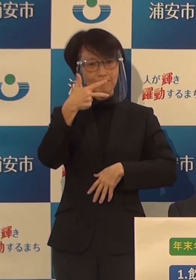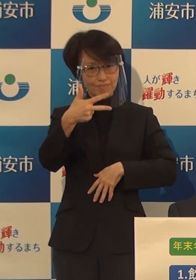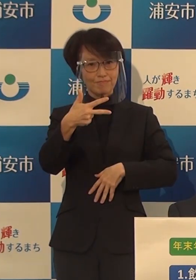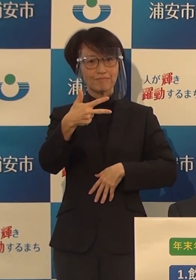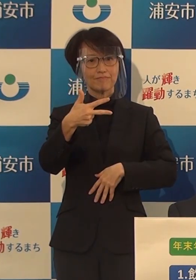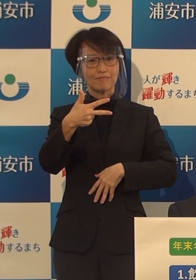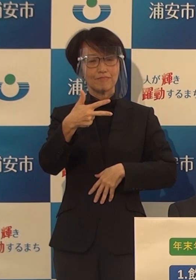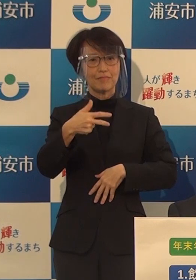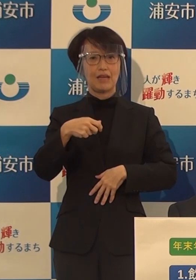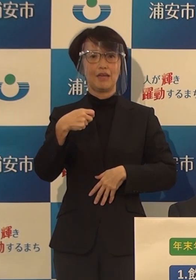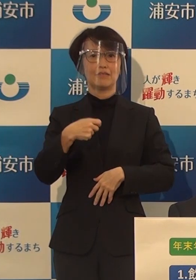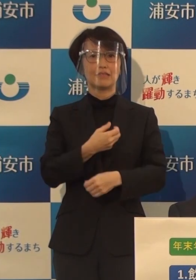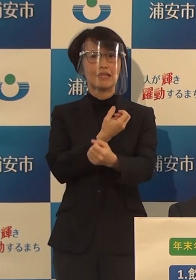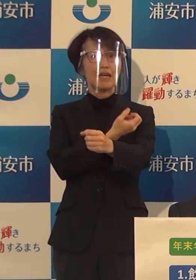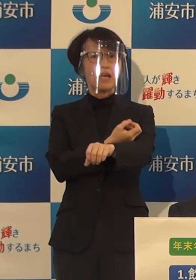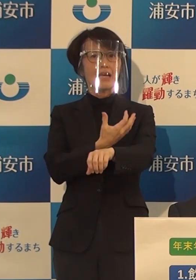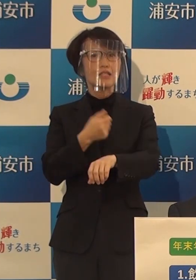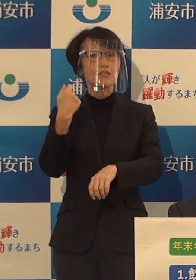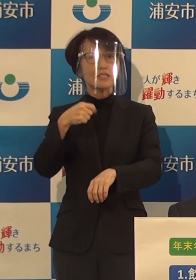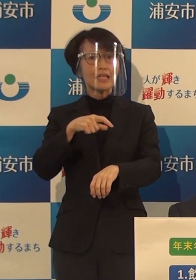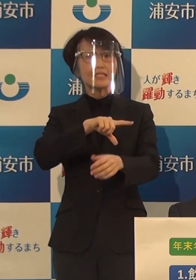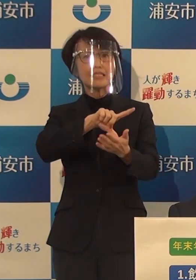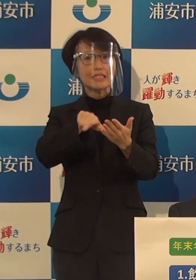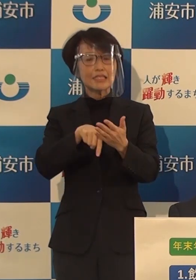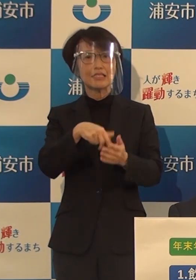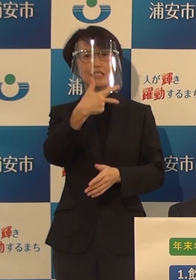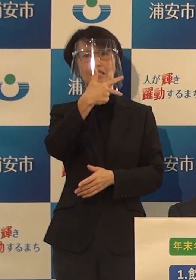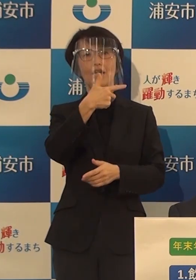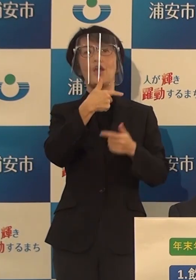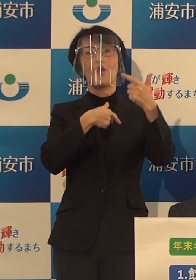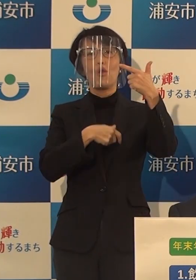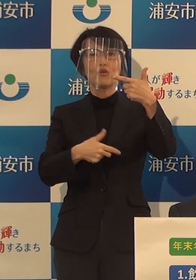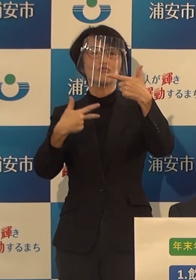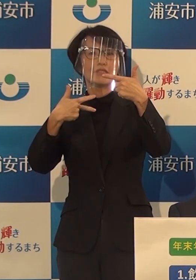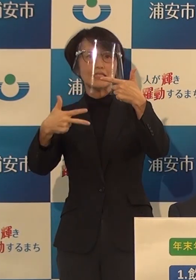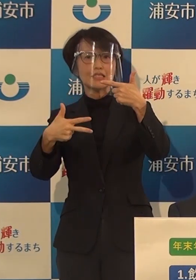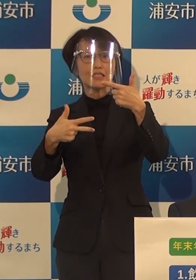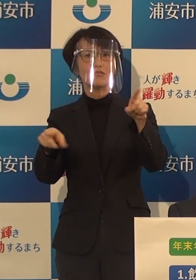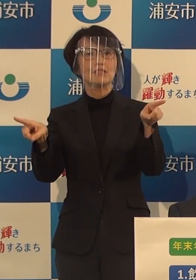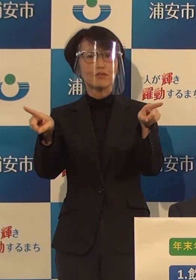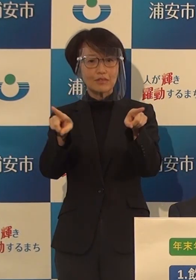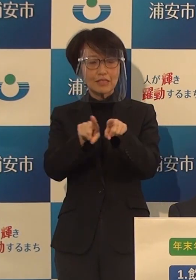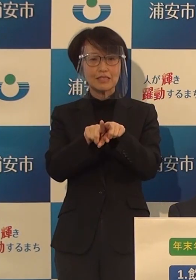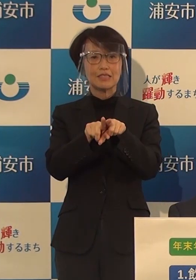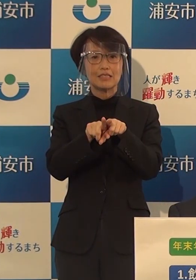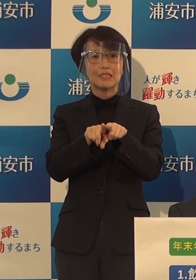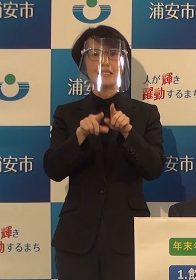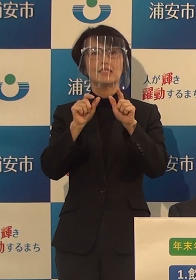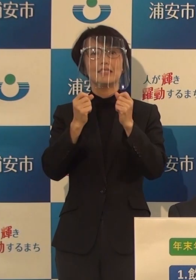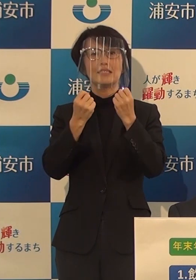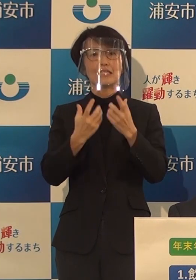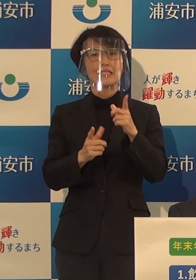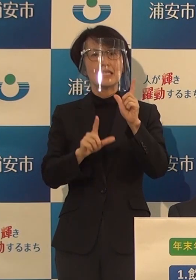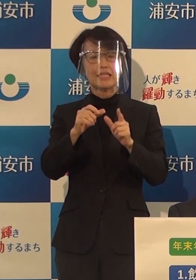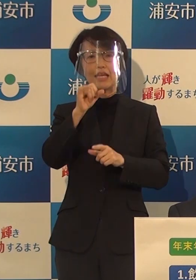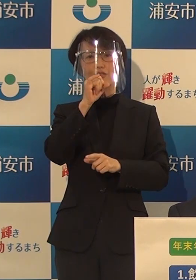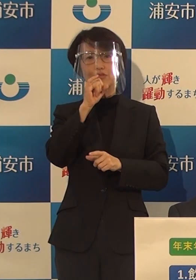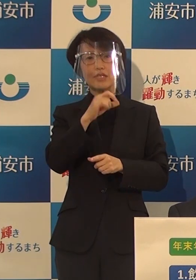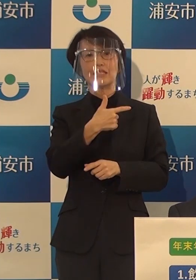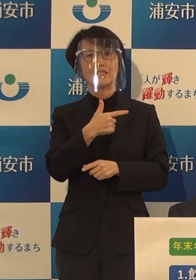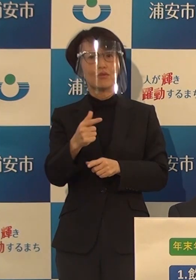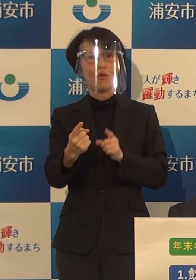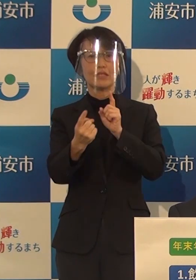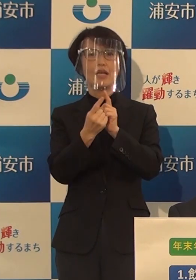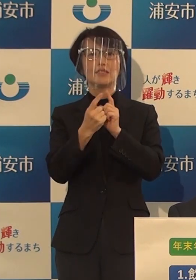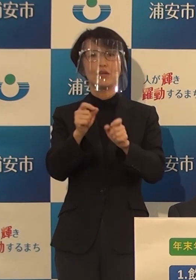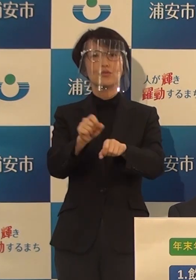本市においては活南地域6市と連名で新型インフルエンザ等対策特別